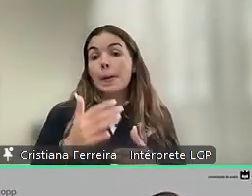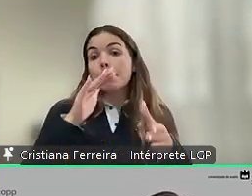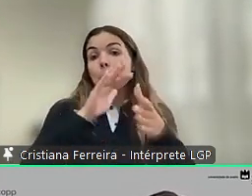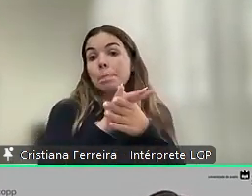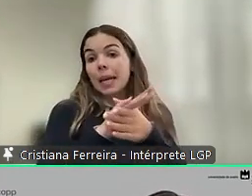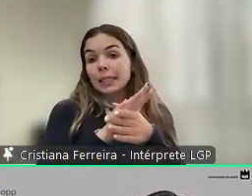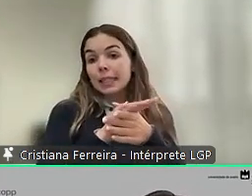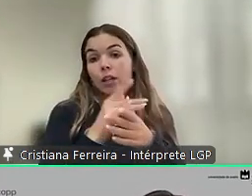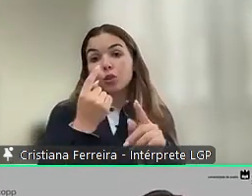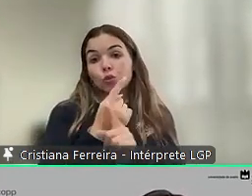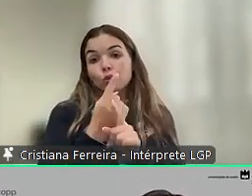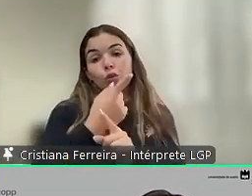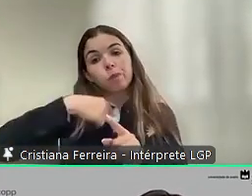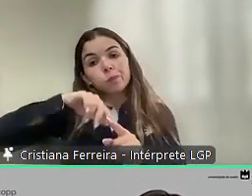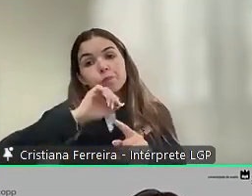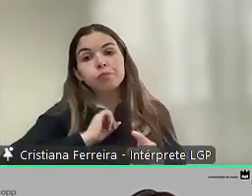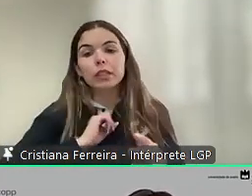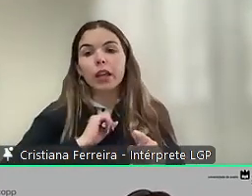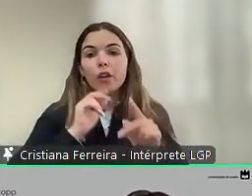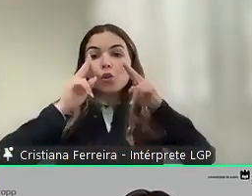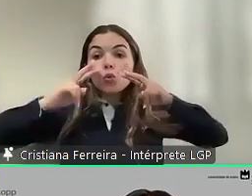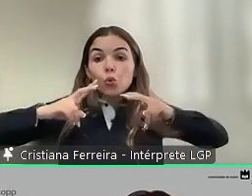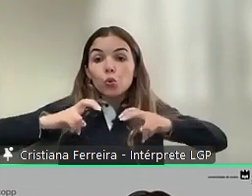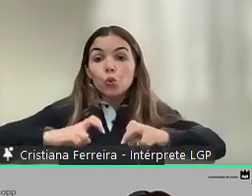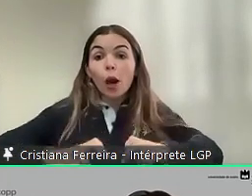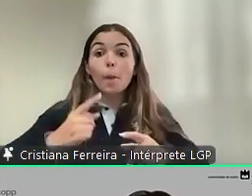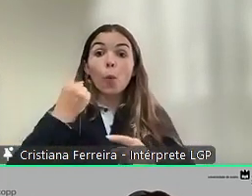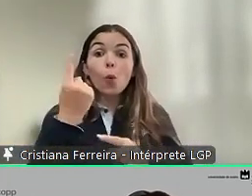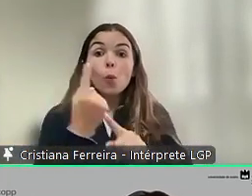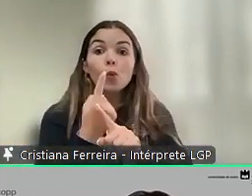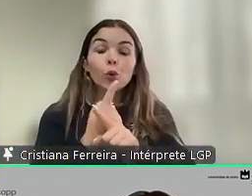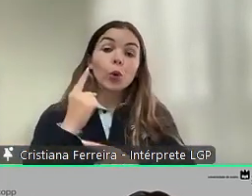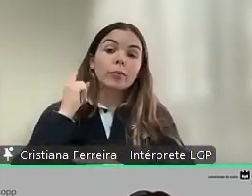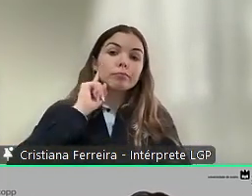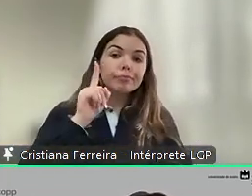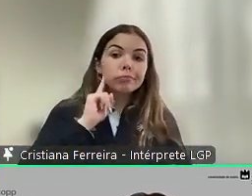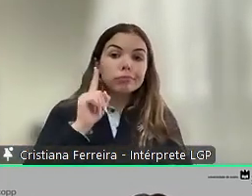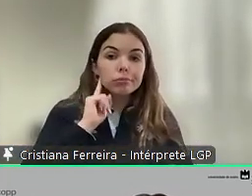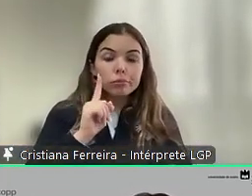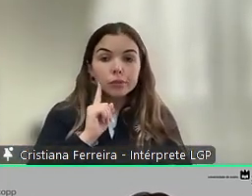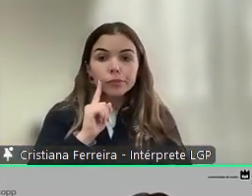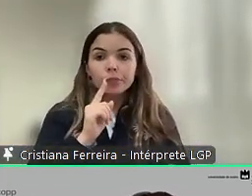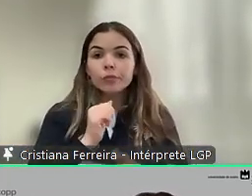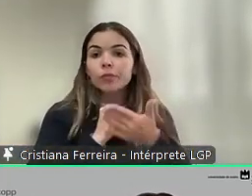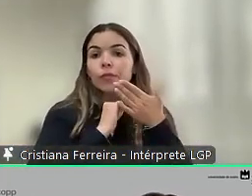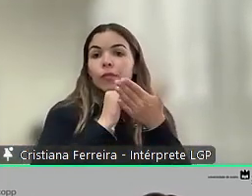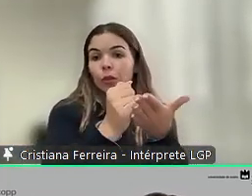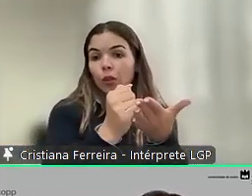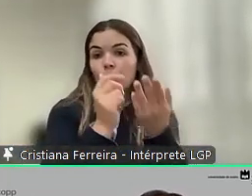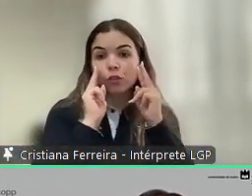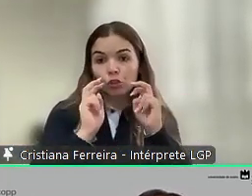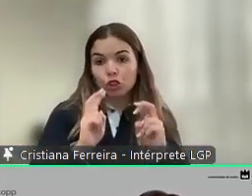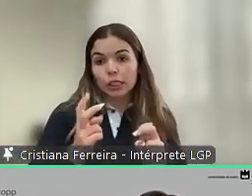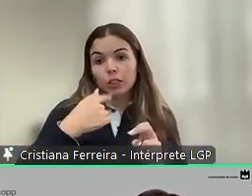que investigamos algo muito importante e que vem aqui ser suportado pela nossa investigação,